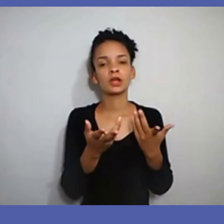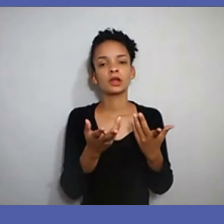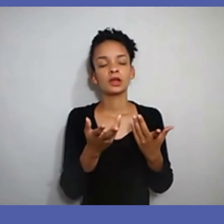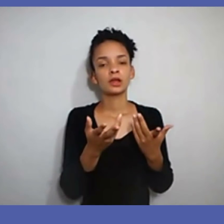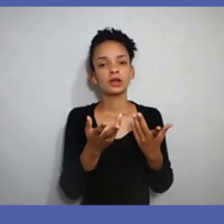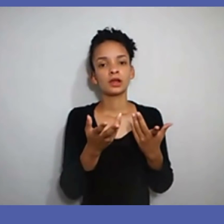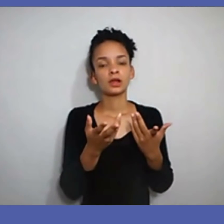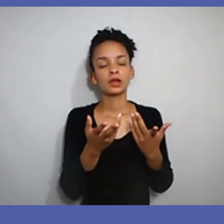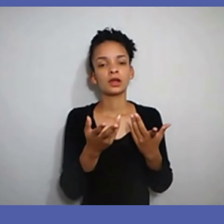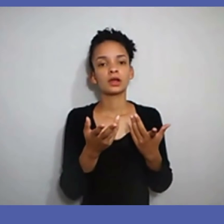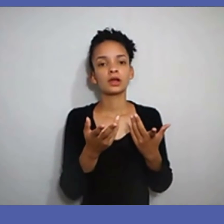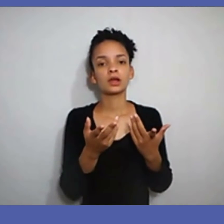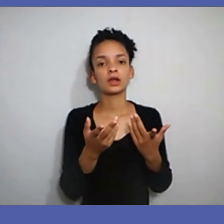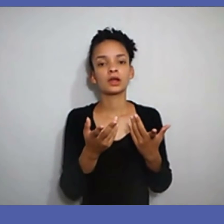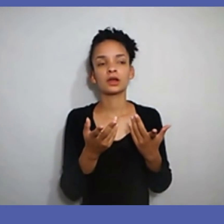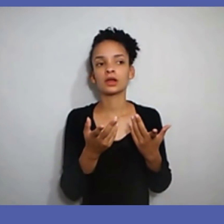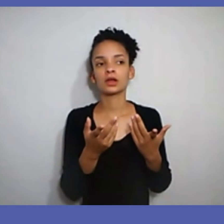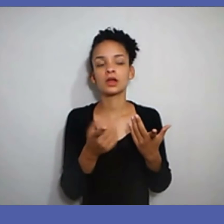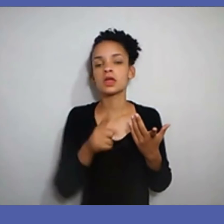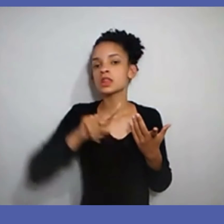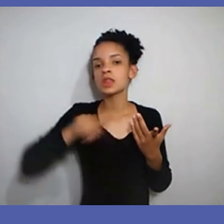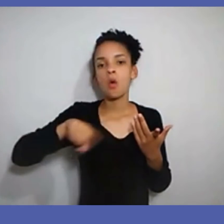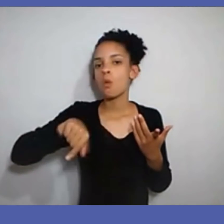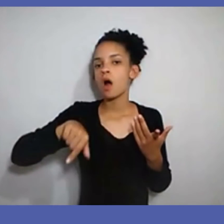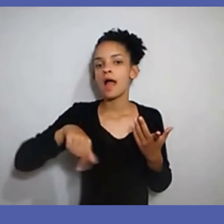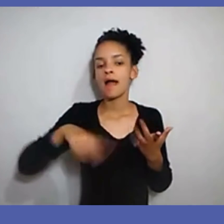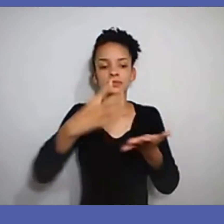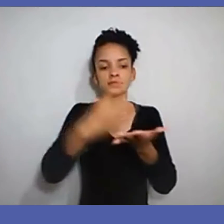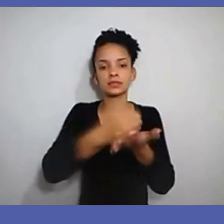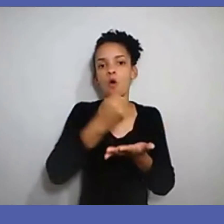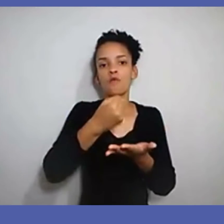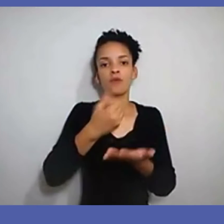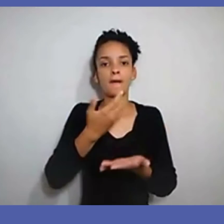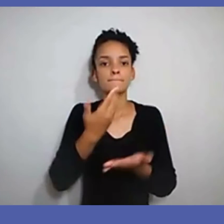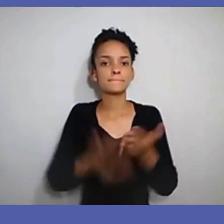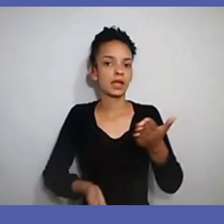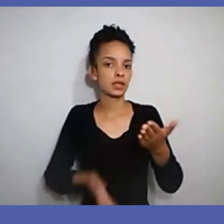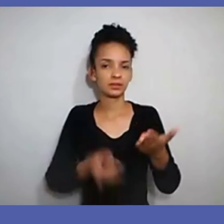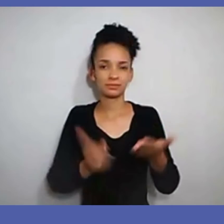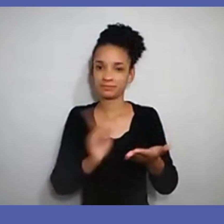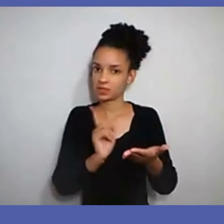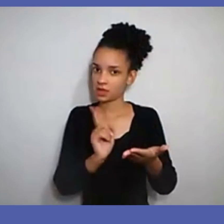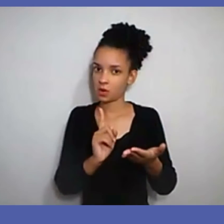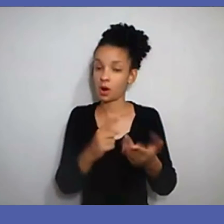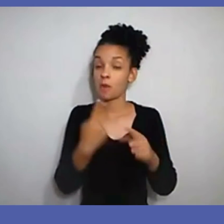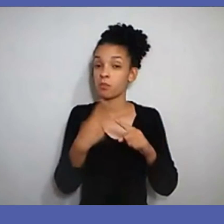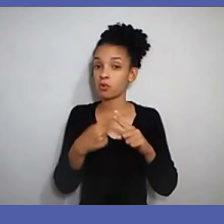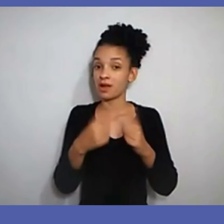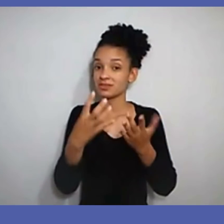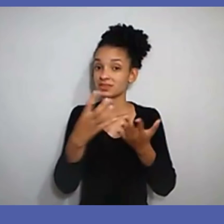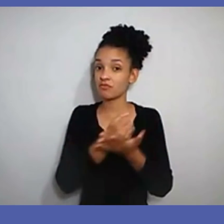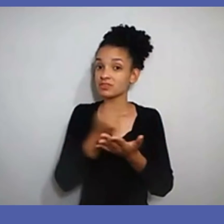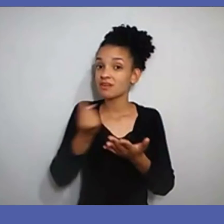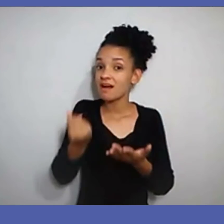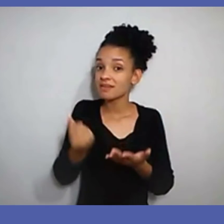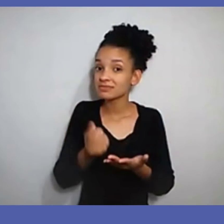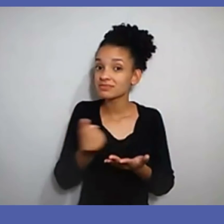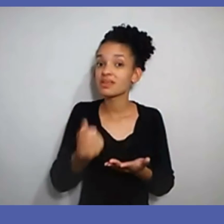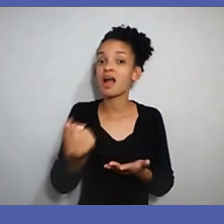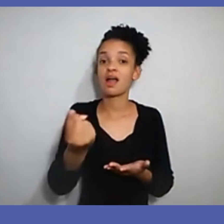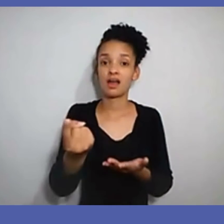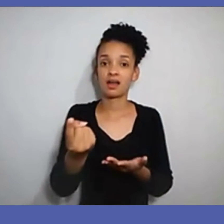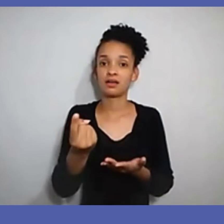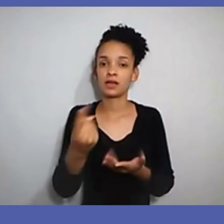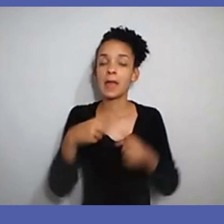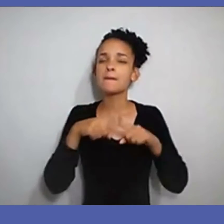a perda da salvação. A salvação é eterna, tá? Mas aqui significa que